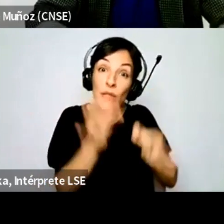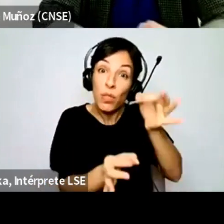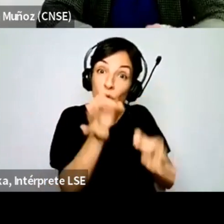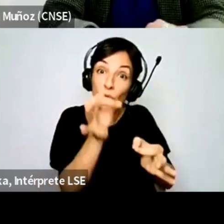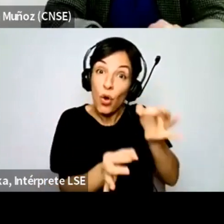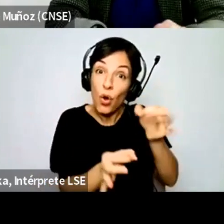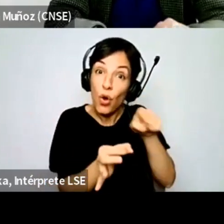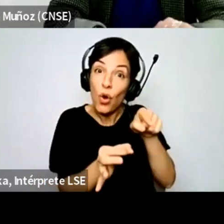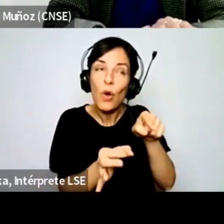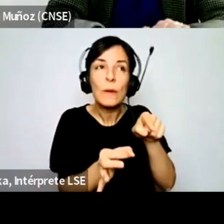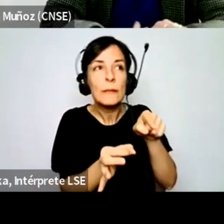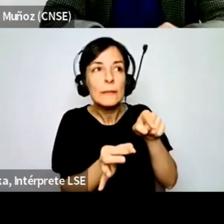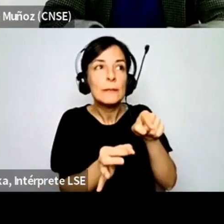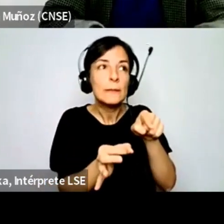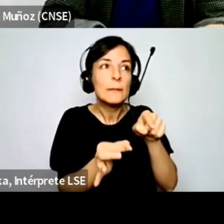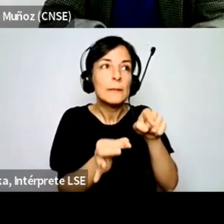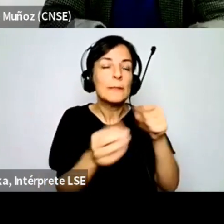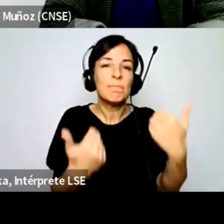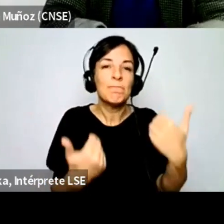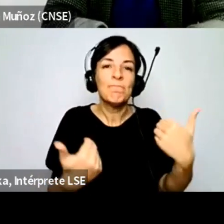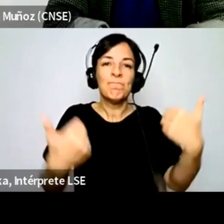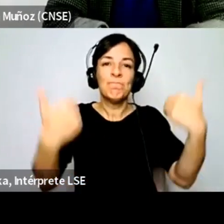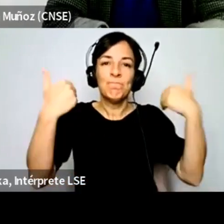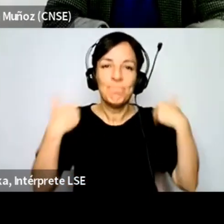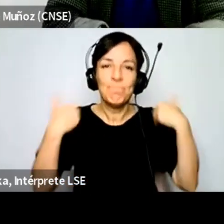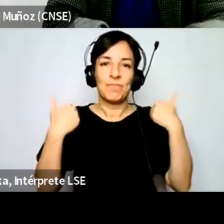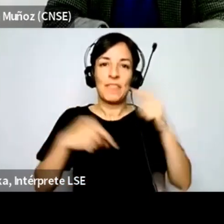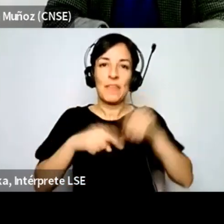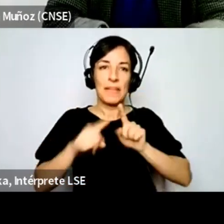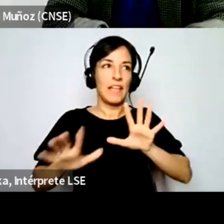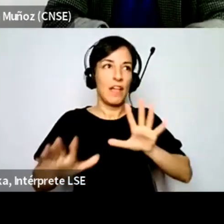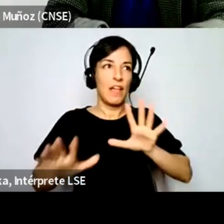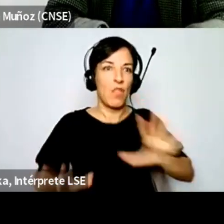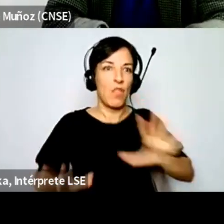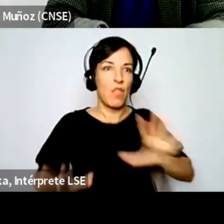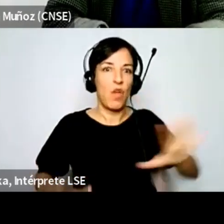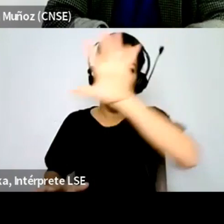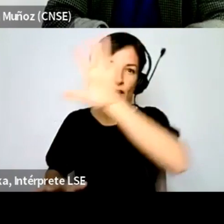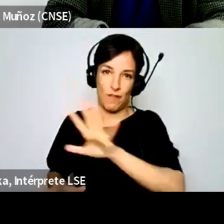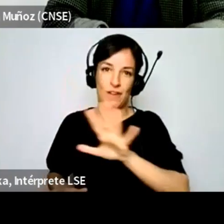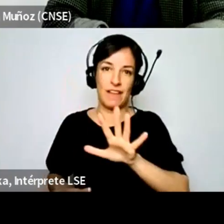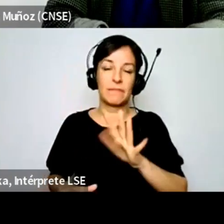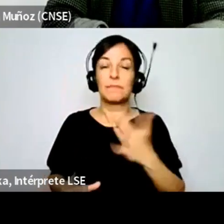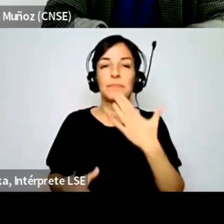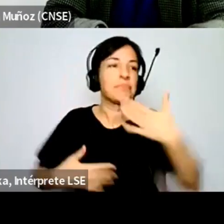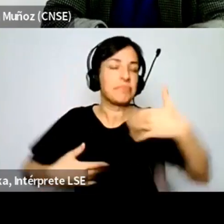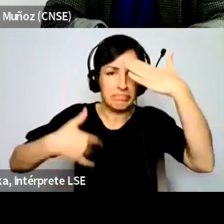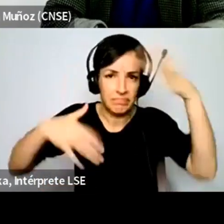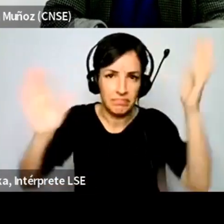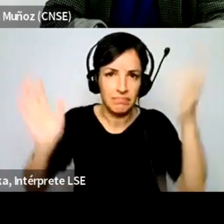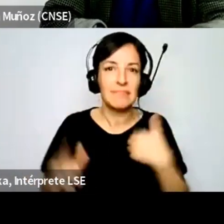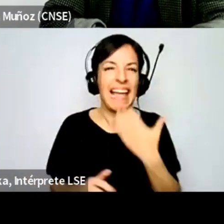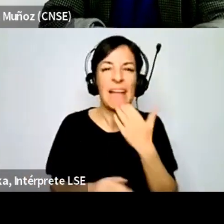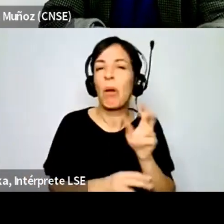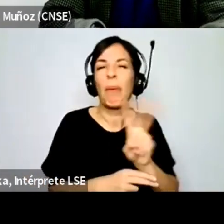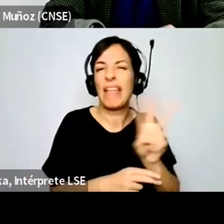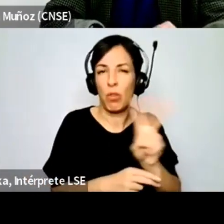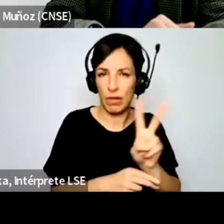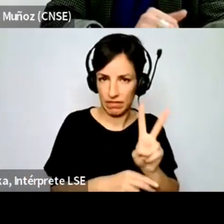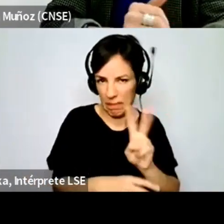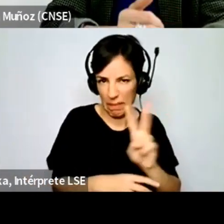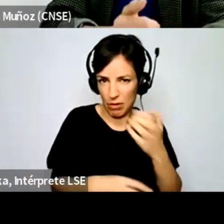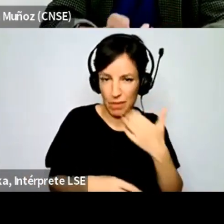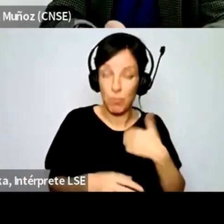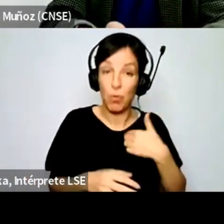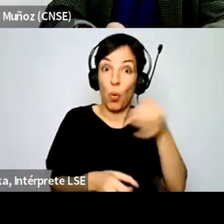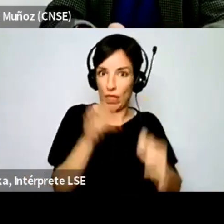tienen una competencia y unas zonas. Entonces, en un juicio, qué sé yo, en Valladolid, por ejemplo, sería